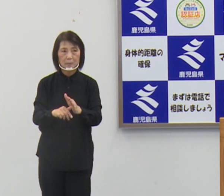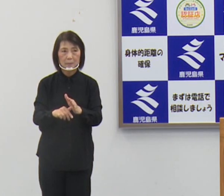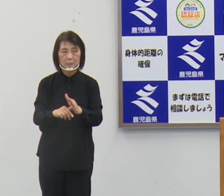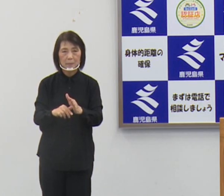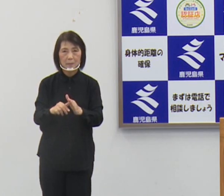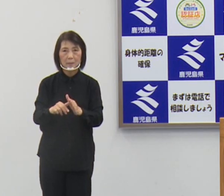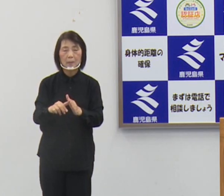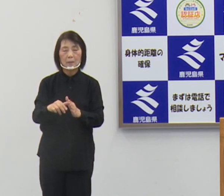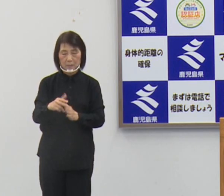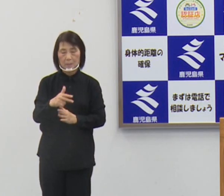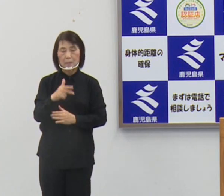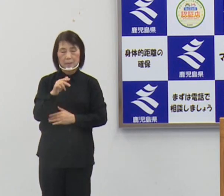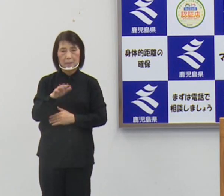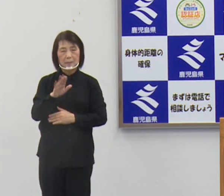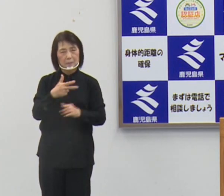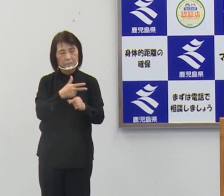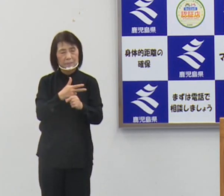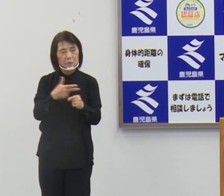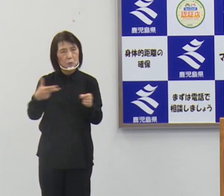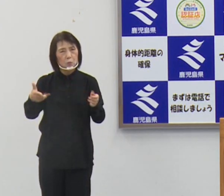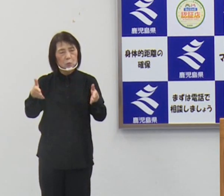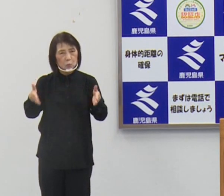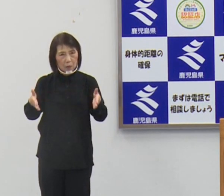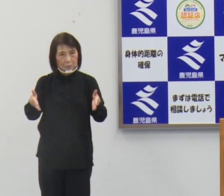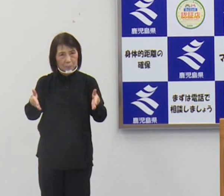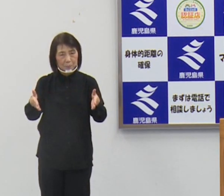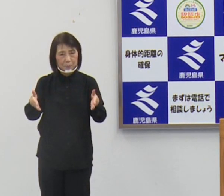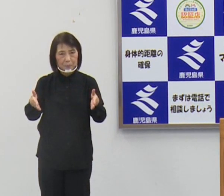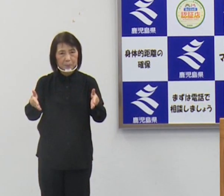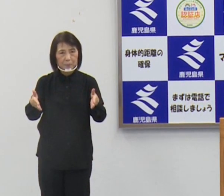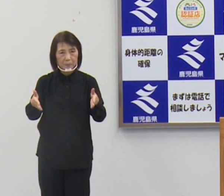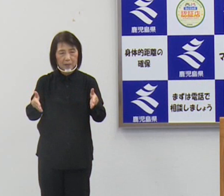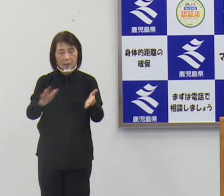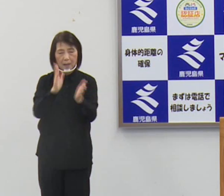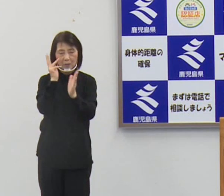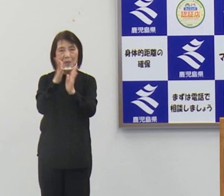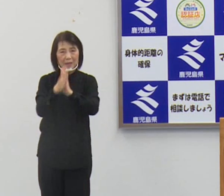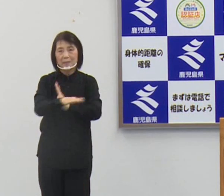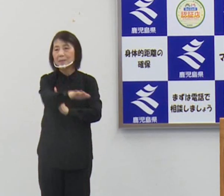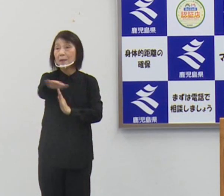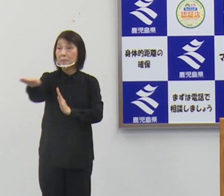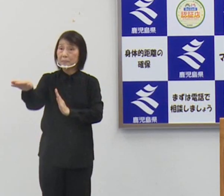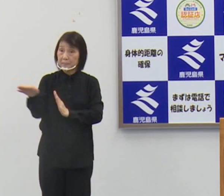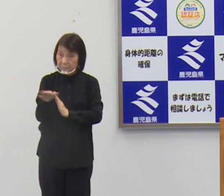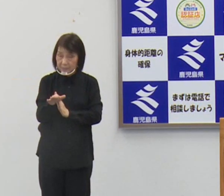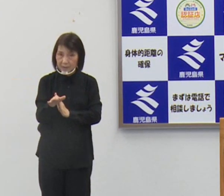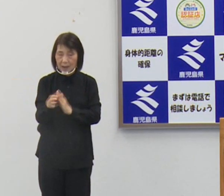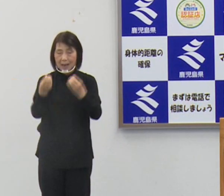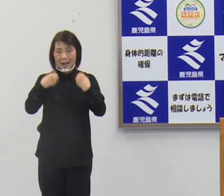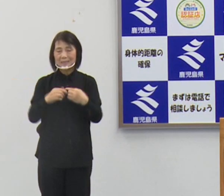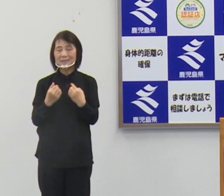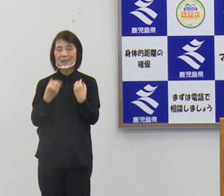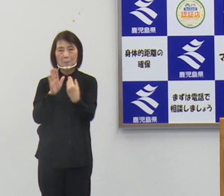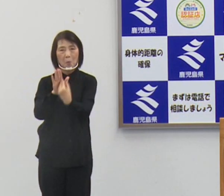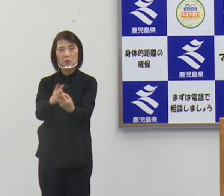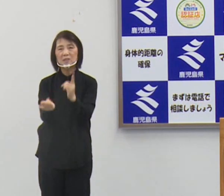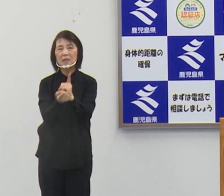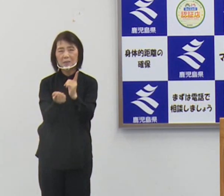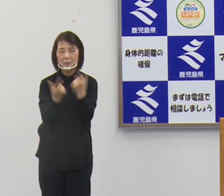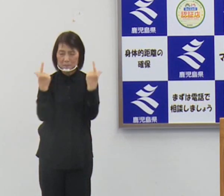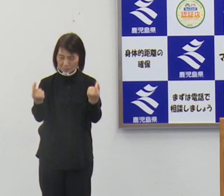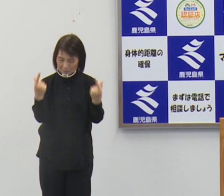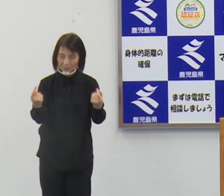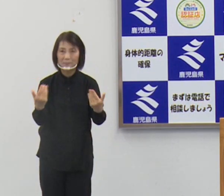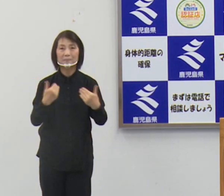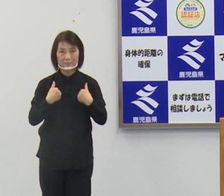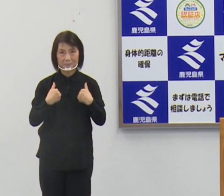ること等を考えいたしまして、県下全域での感染防止対策に徹底的に取り組むため、